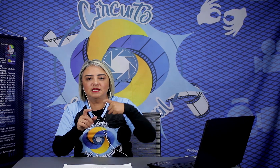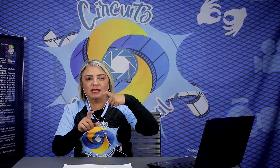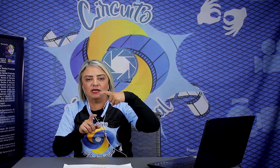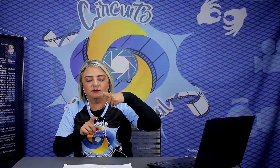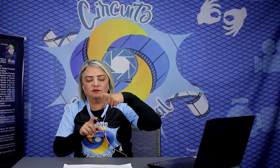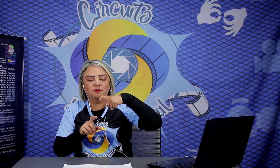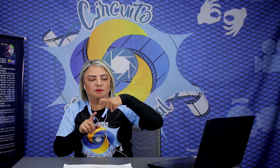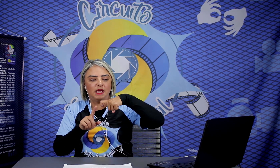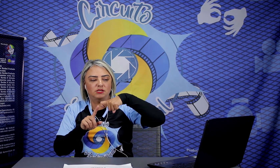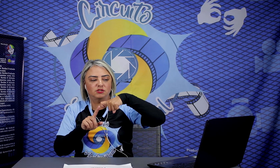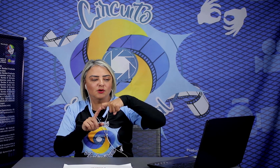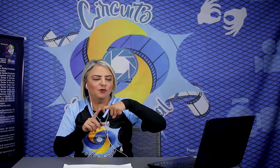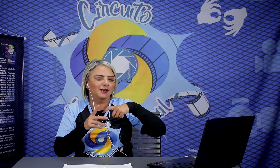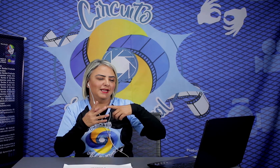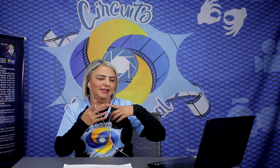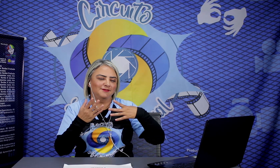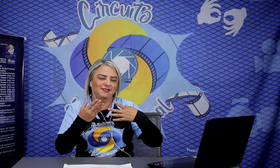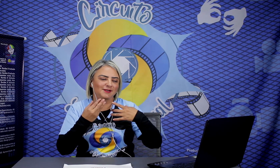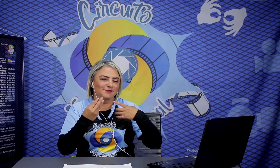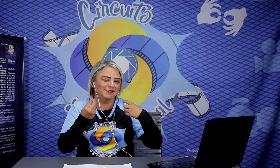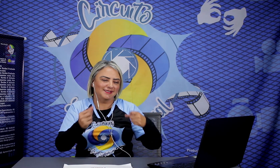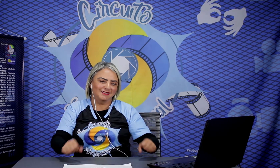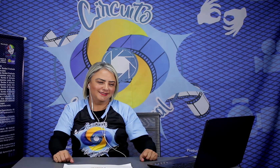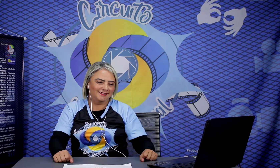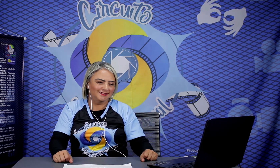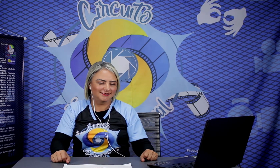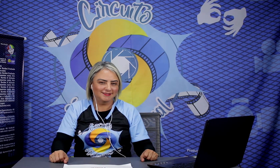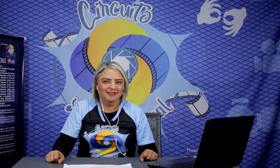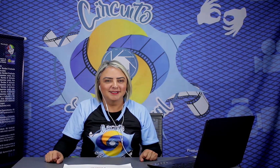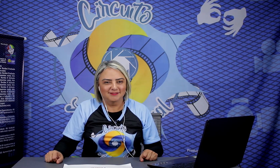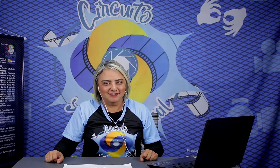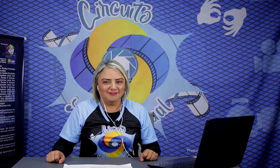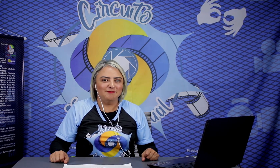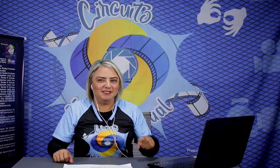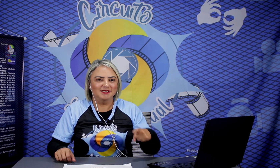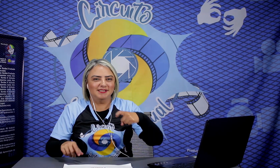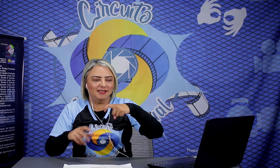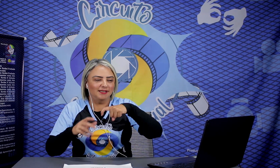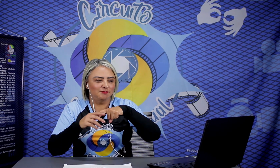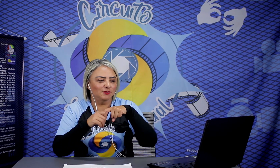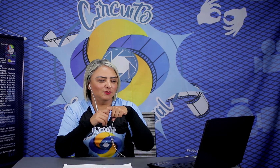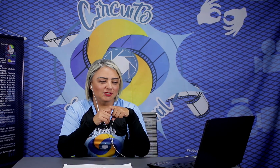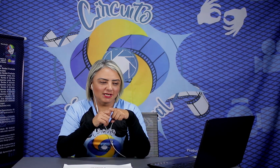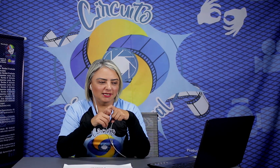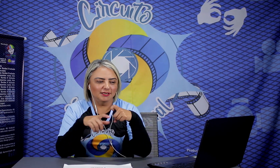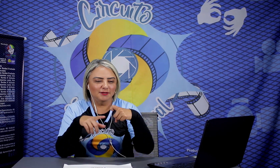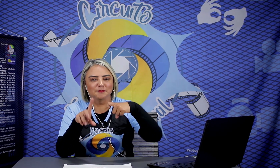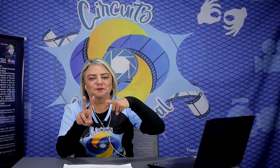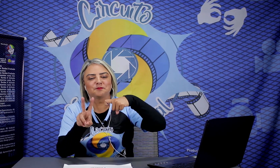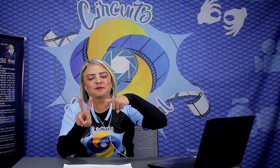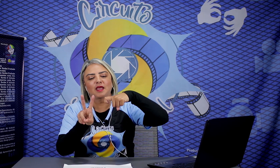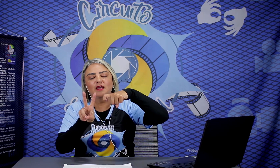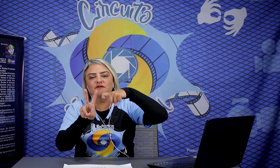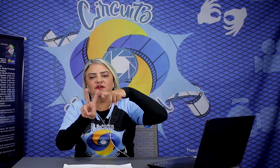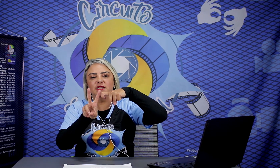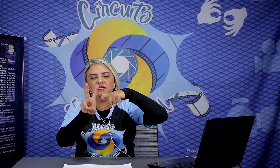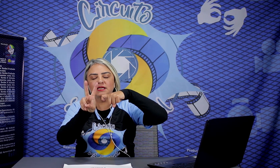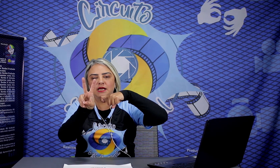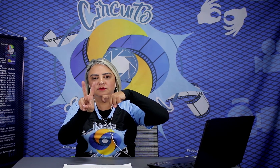Veterinário, médico. Ô, Cleita, você é um santo. Você vai me dizer aí, porque eu não tô enxergando, não. Veterinário,